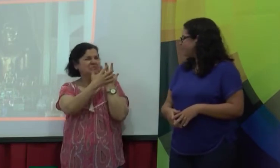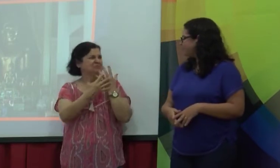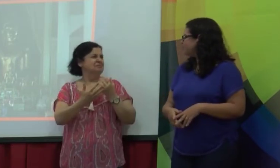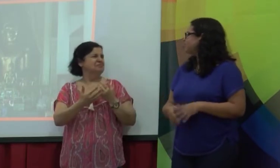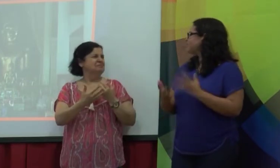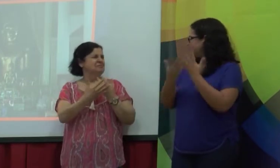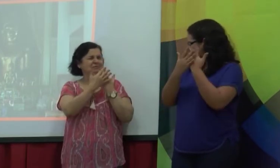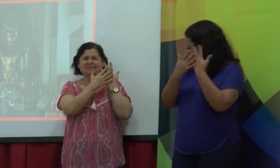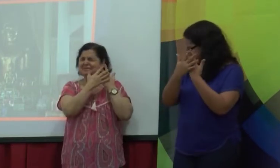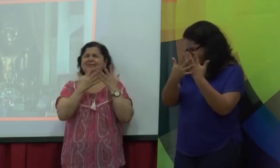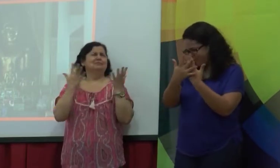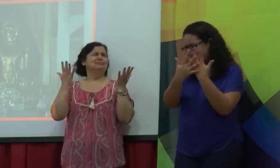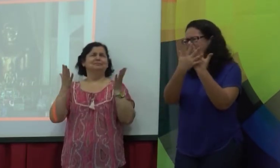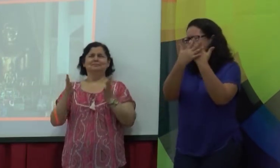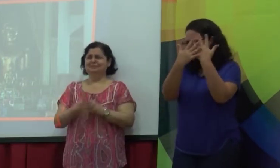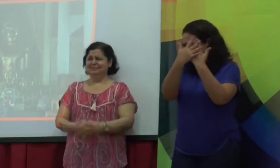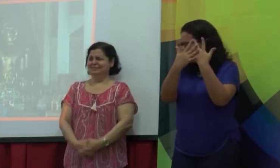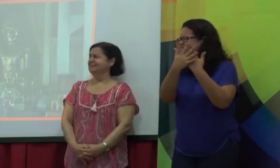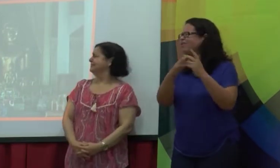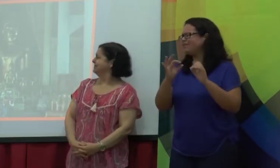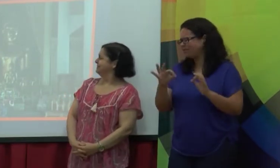casamento,